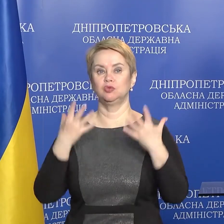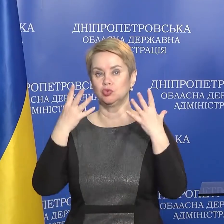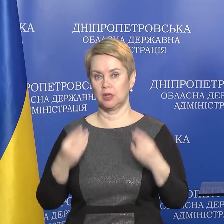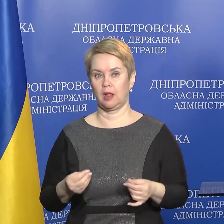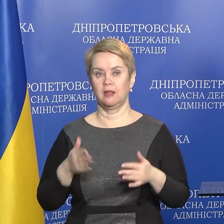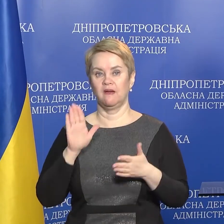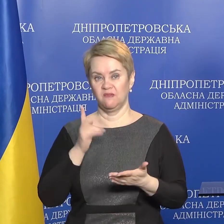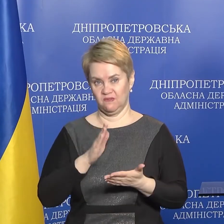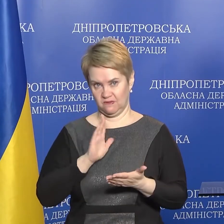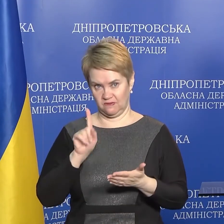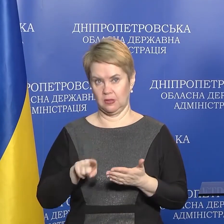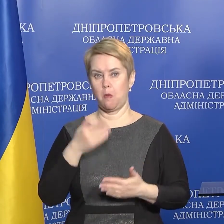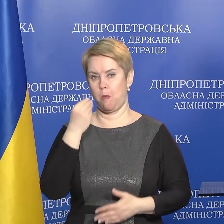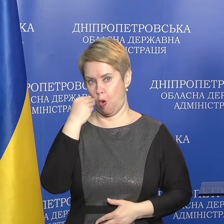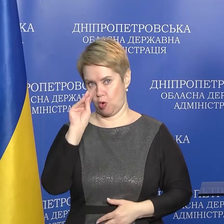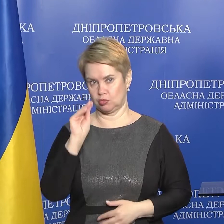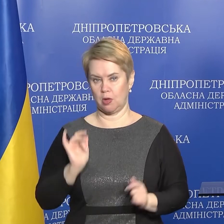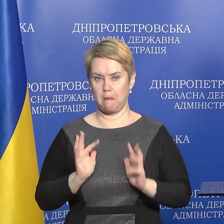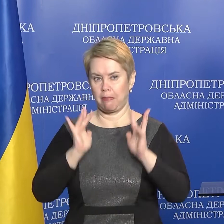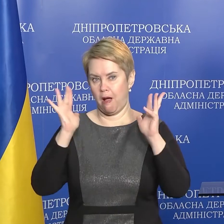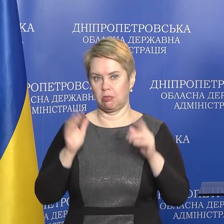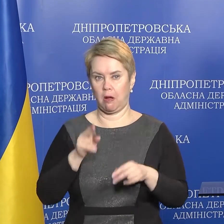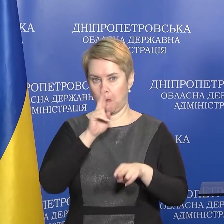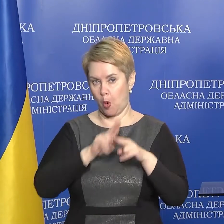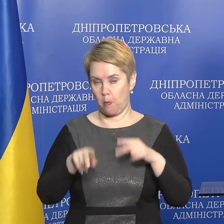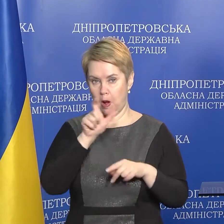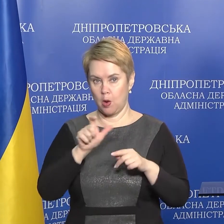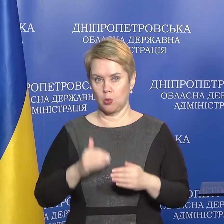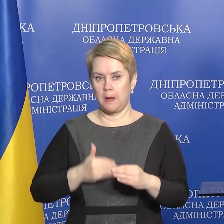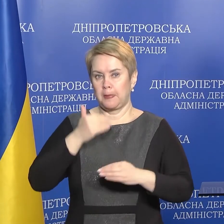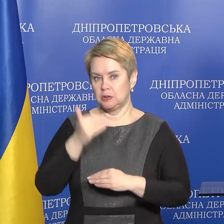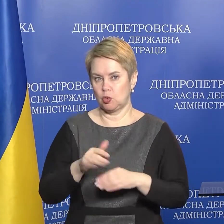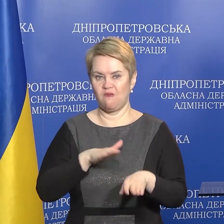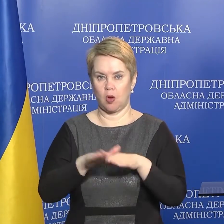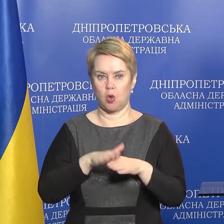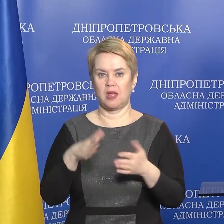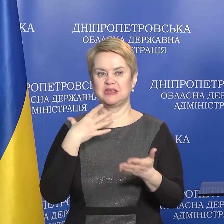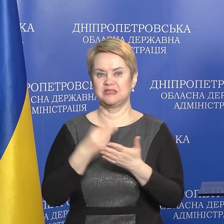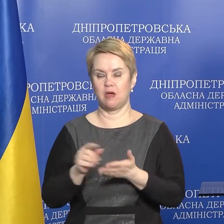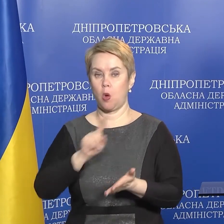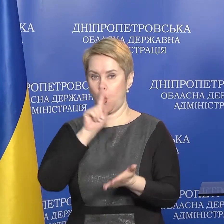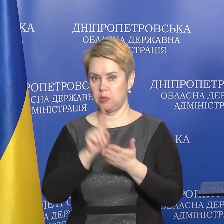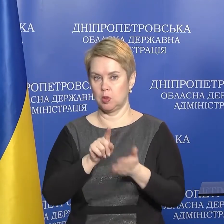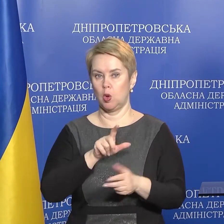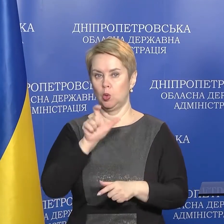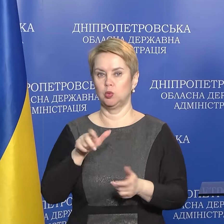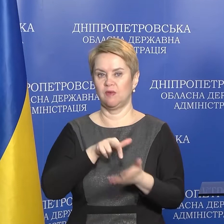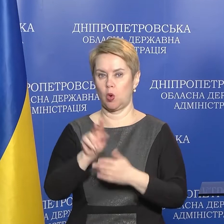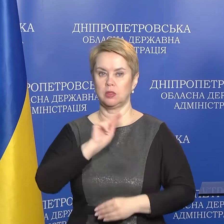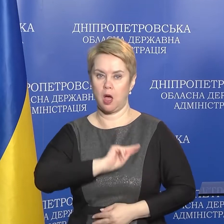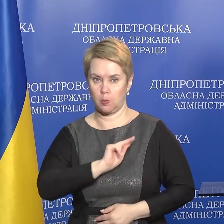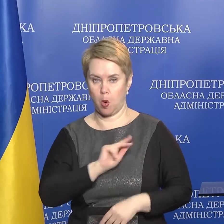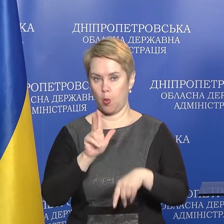день, він покращився. Паніка пропала, люди приступили до виконання своїх обов'язків, люди виходять на